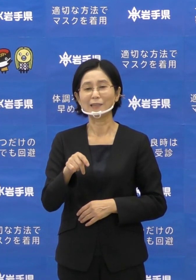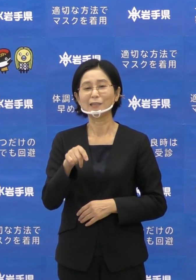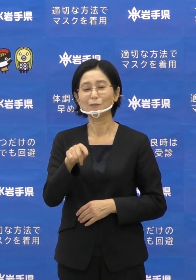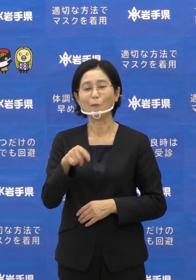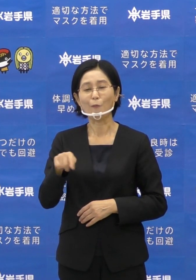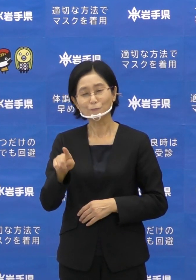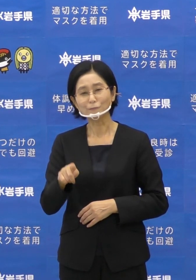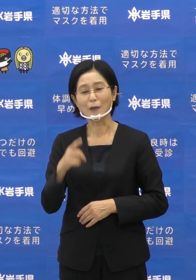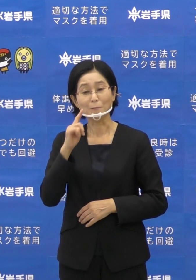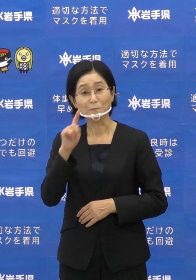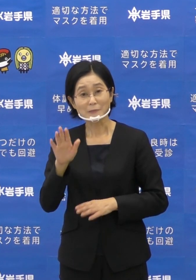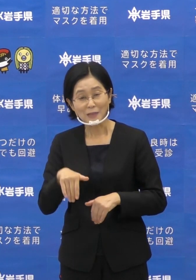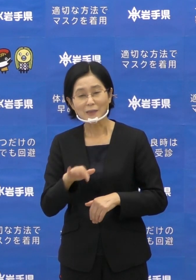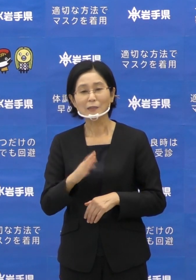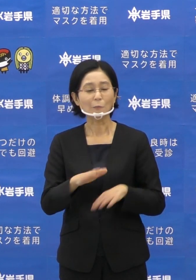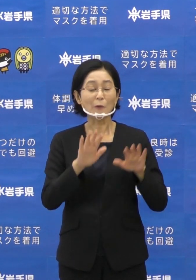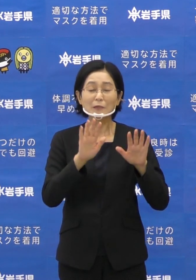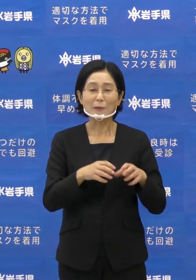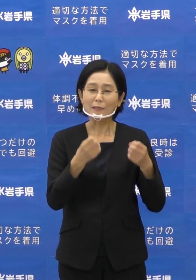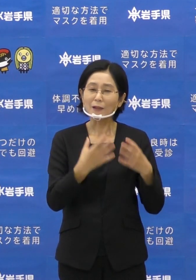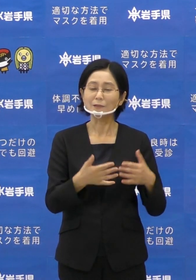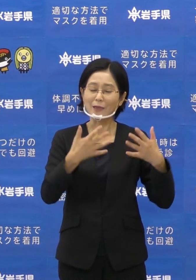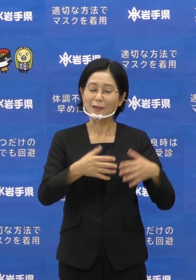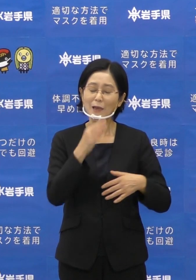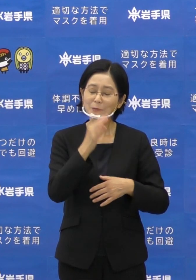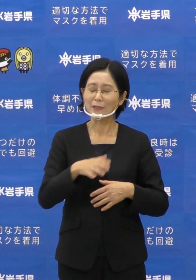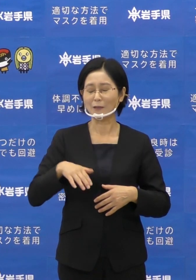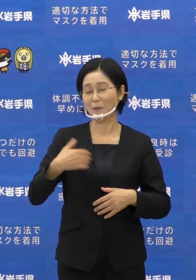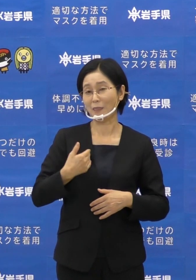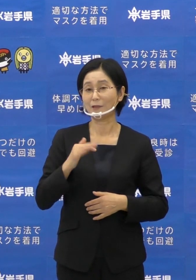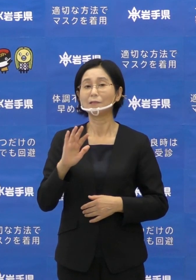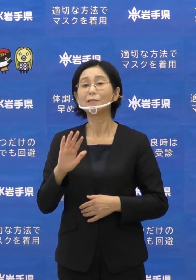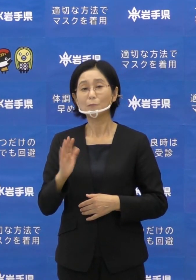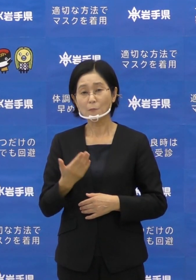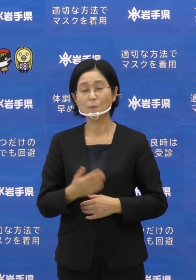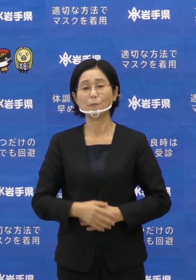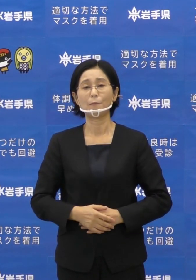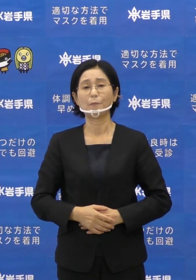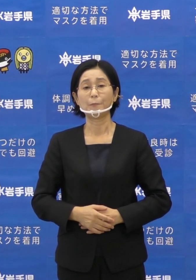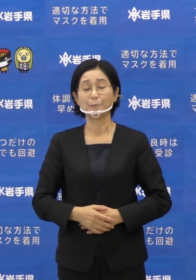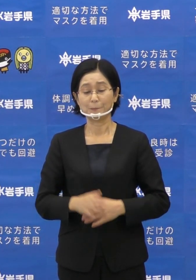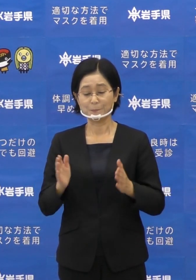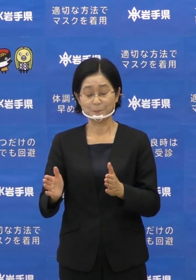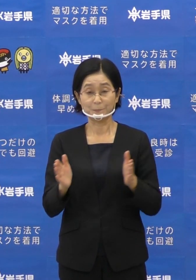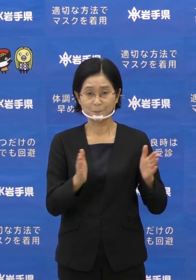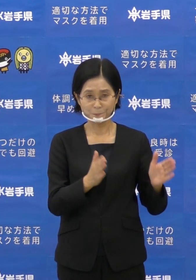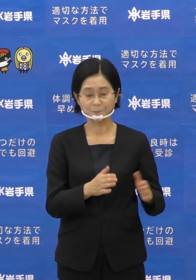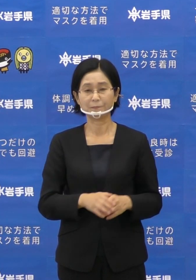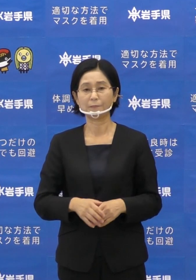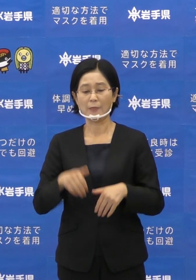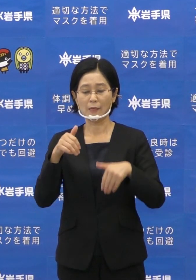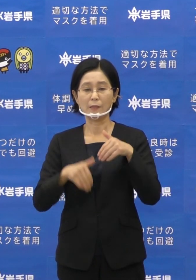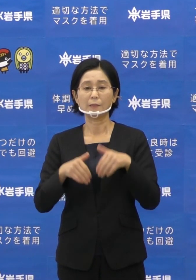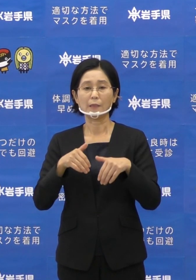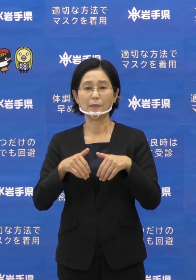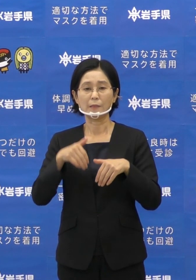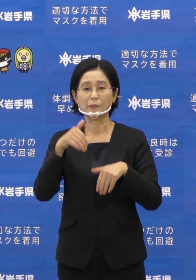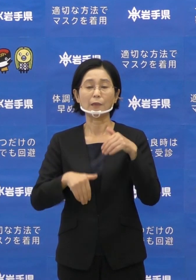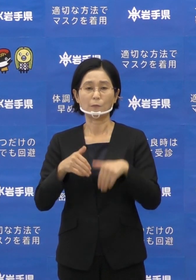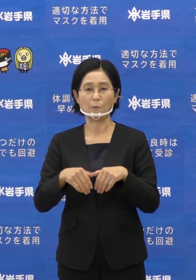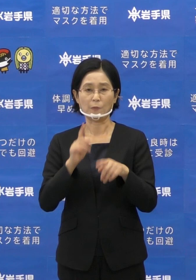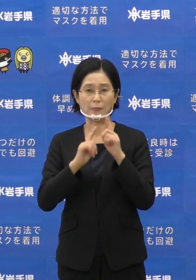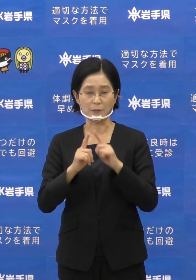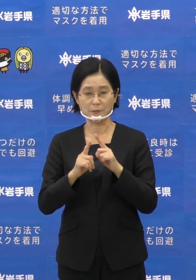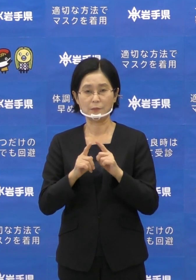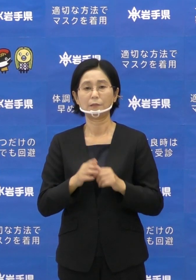ょっと新作についてまだ見てないのはちょっとわからないんですけども、ちょっと選挙の話に戻って大変恐縮ですが、先ほど